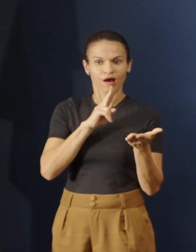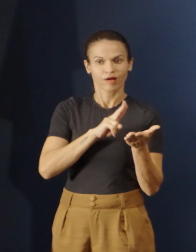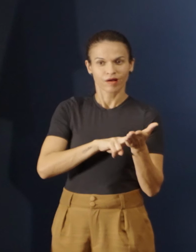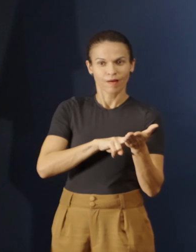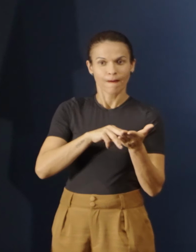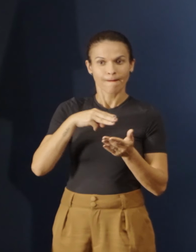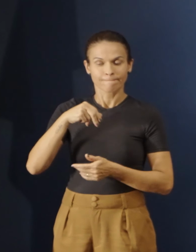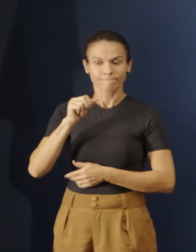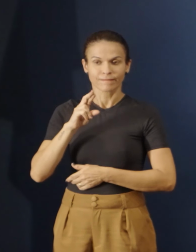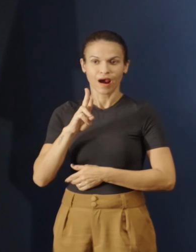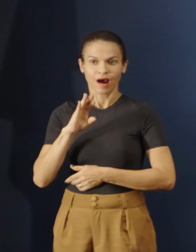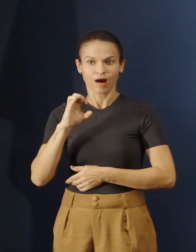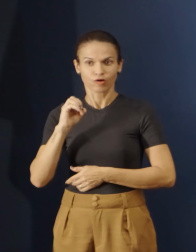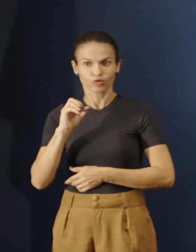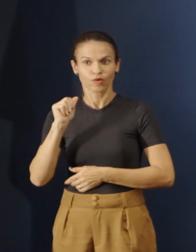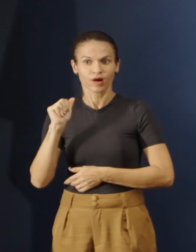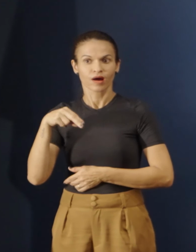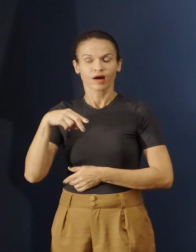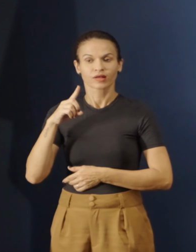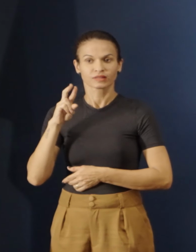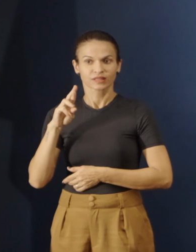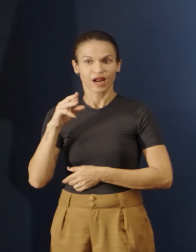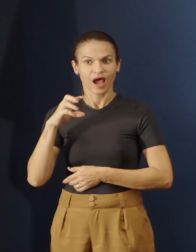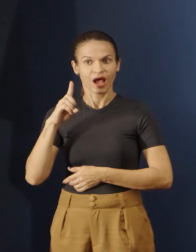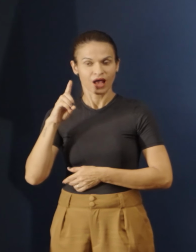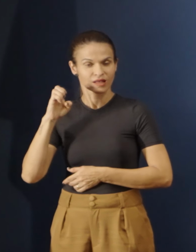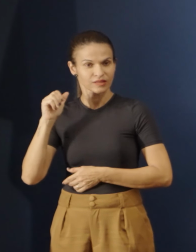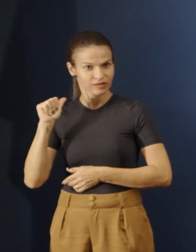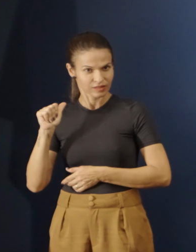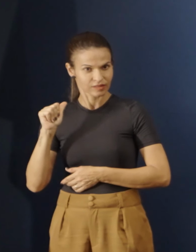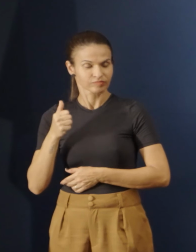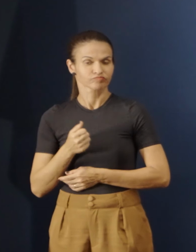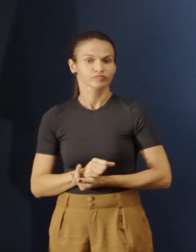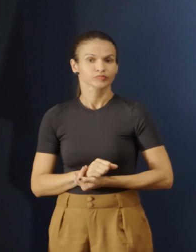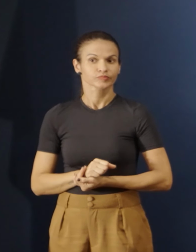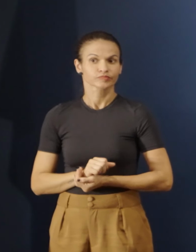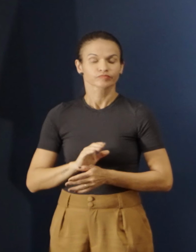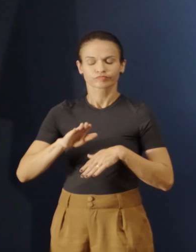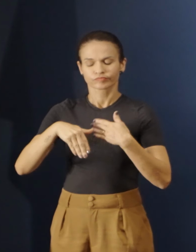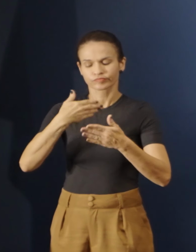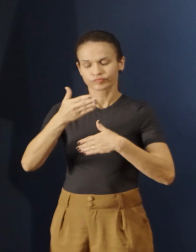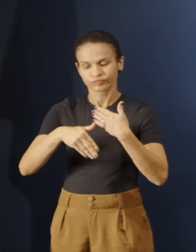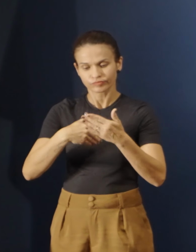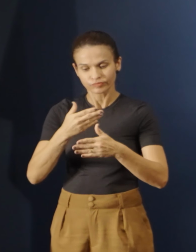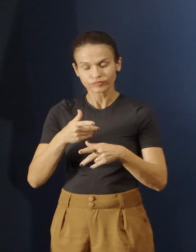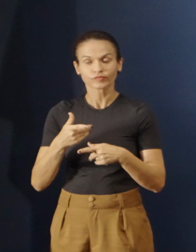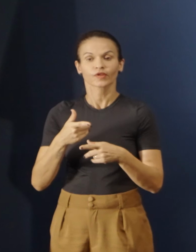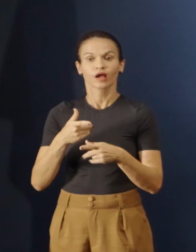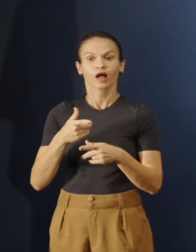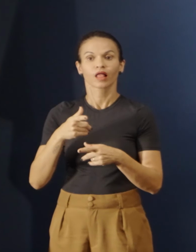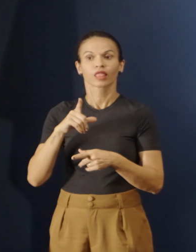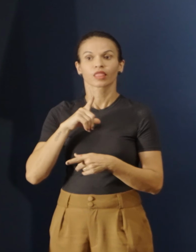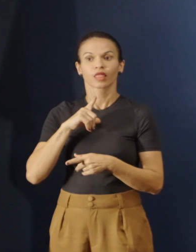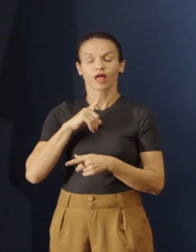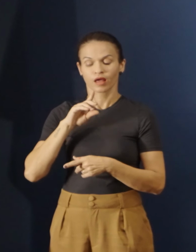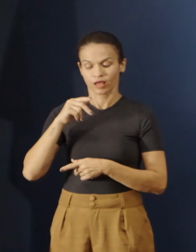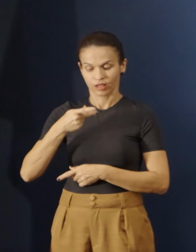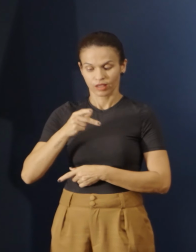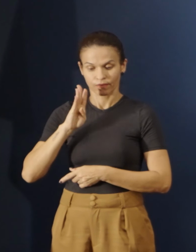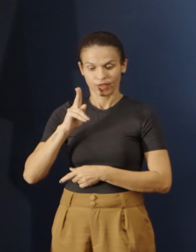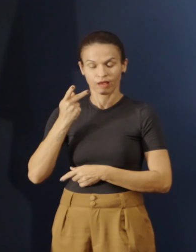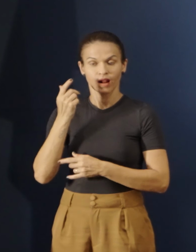dizer que a partir, né, desse parâmetro que a USP deu, e depois logo foi desenvolvido aqui em BH,